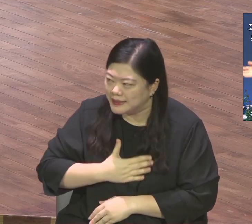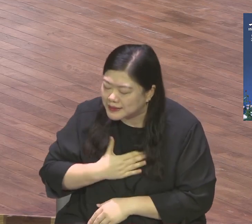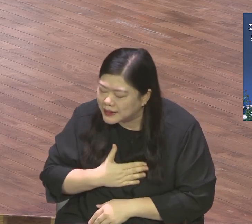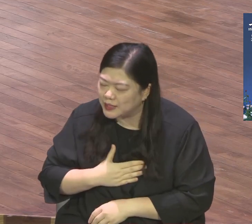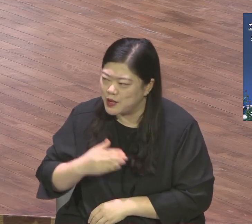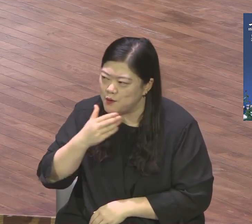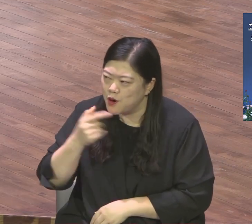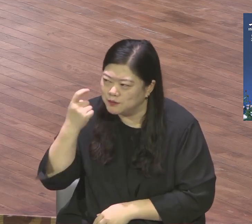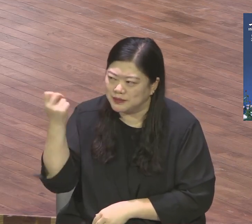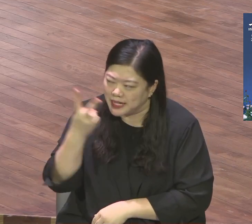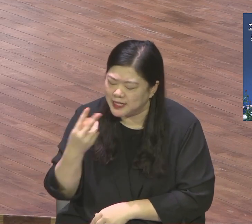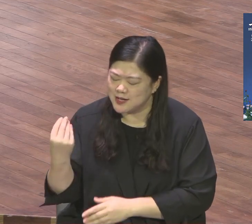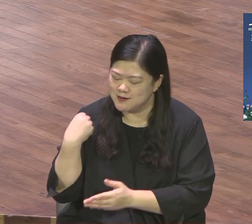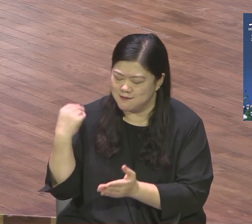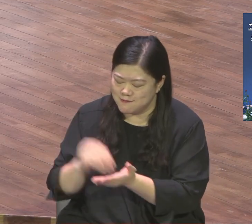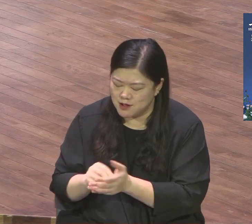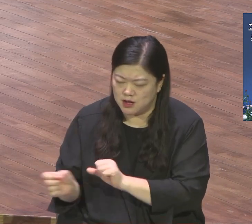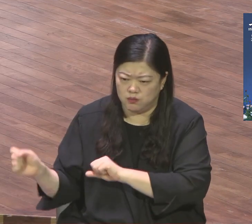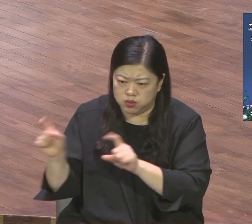포로로, 속국으로.